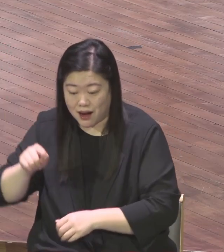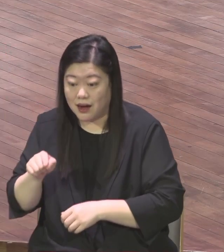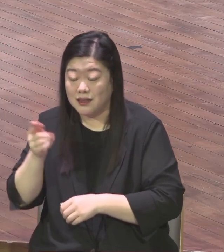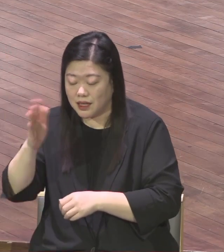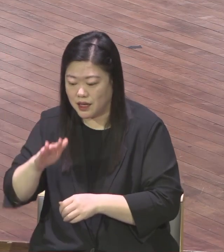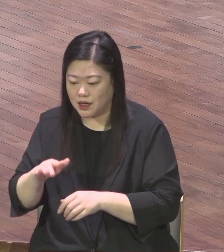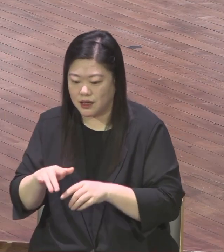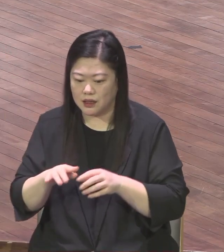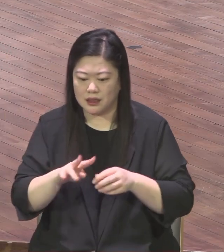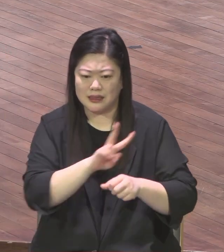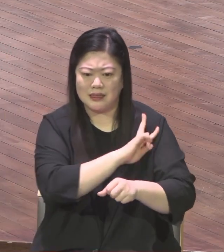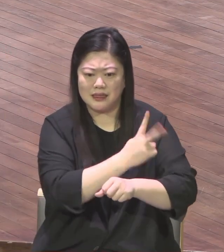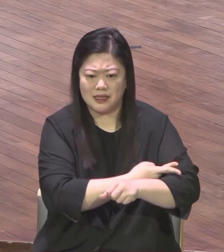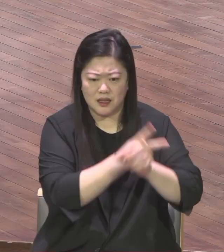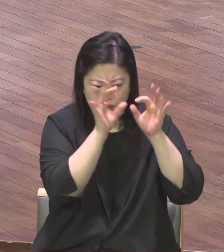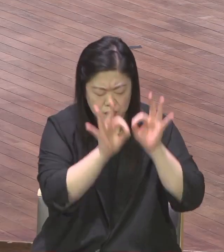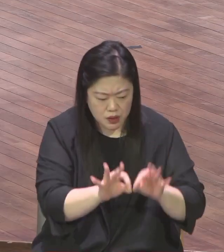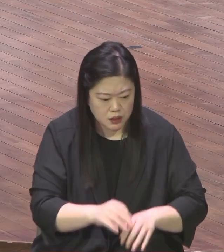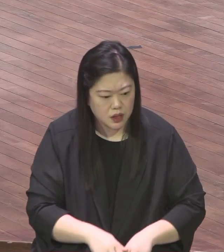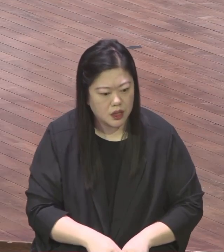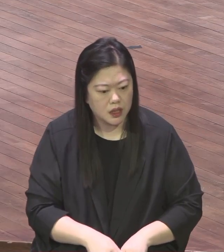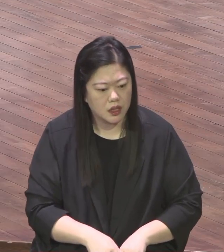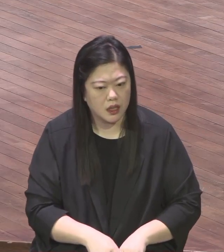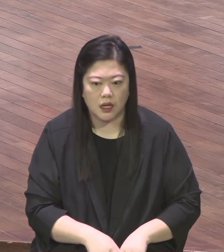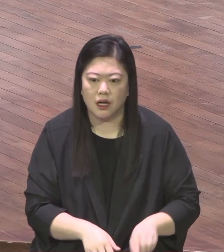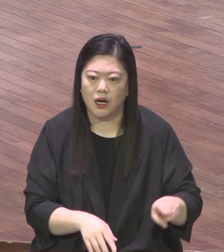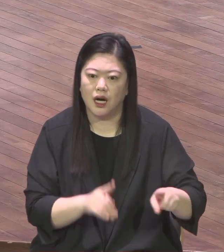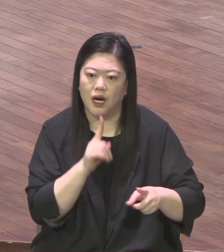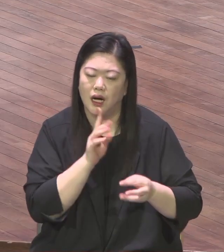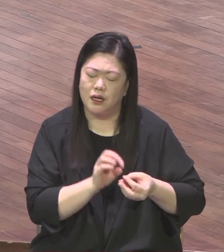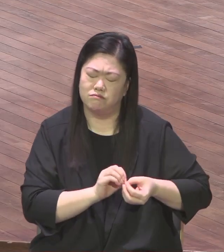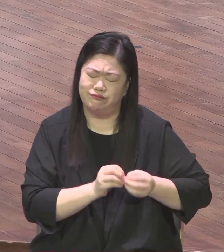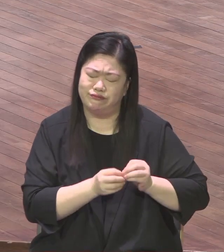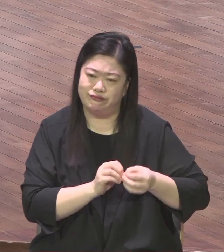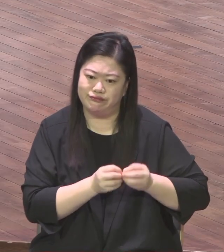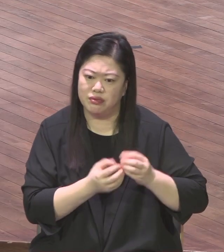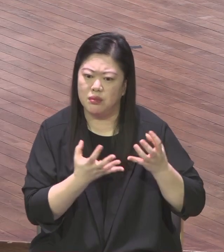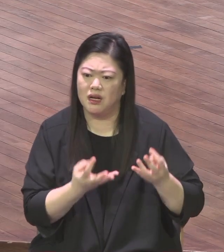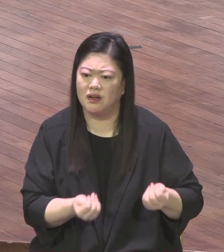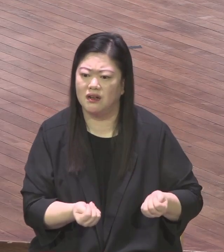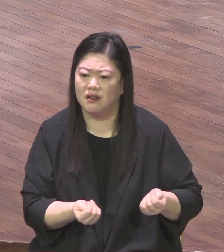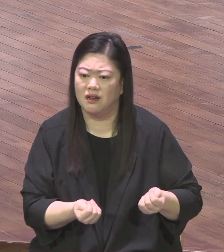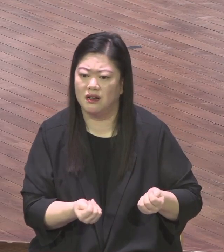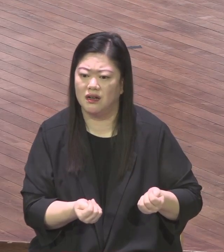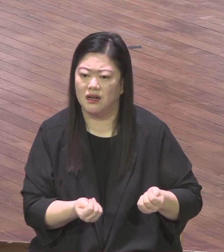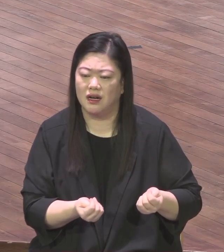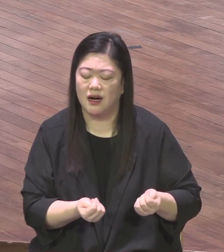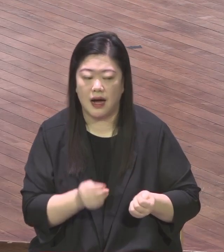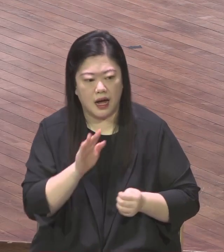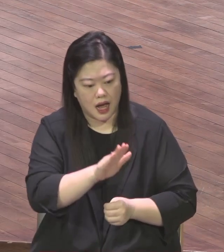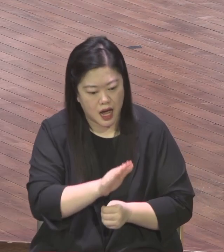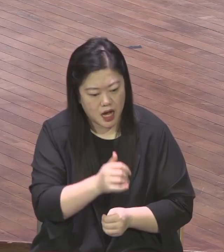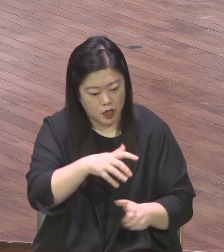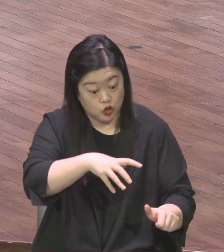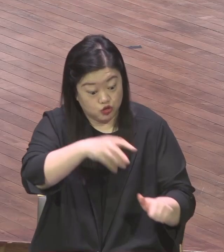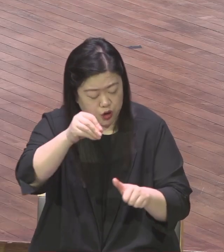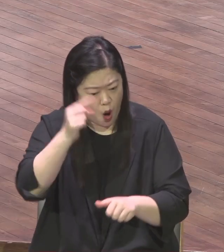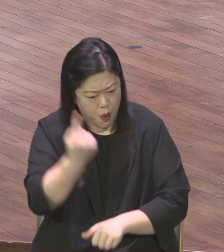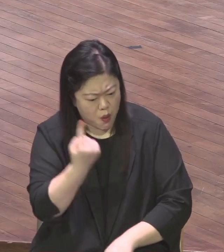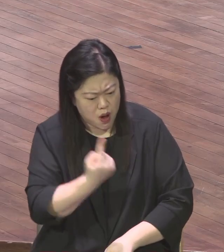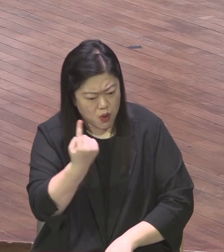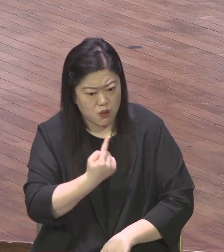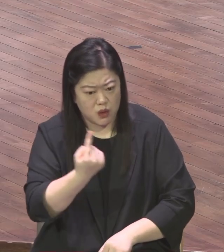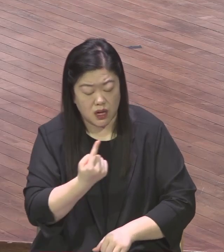많은 사이비들이 시한부 종말론, 그것을 가지고 굉장히 사람들을